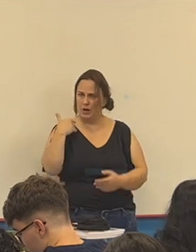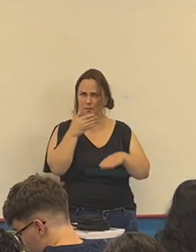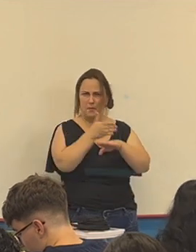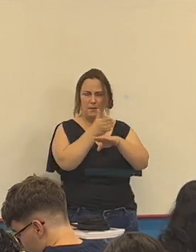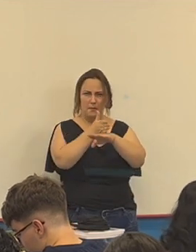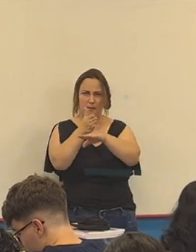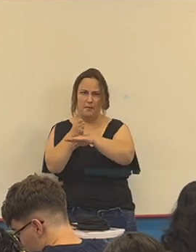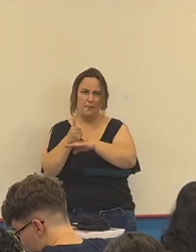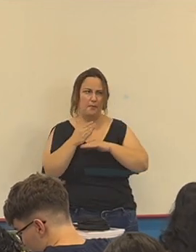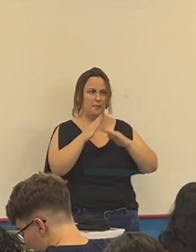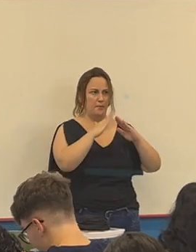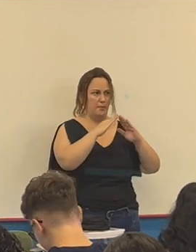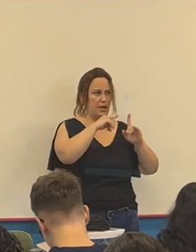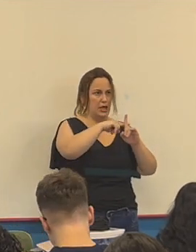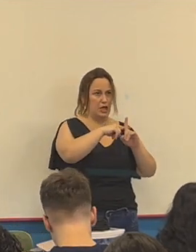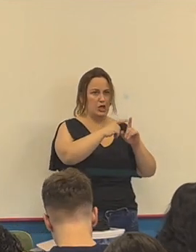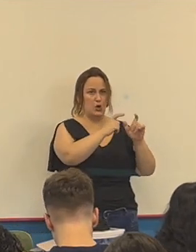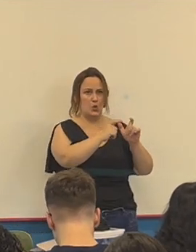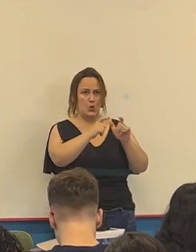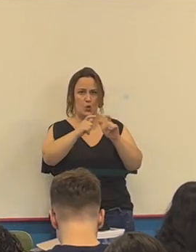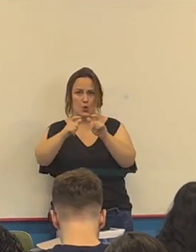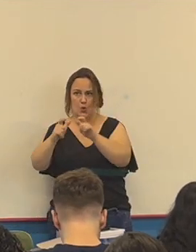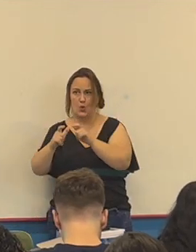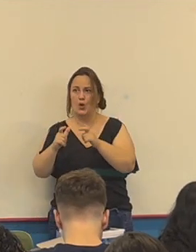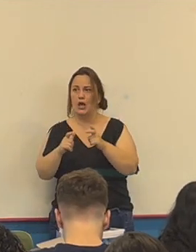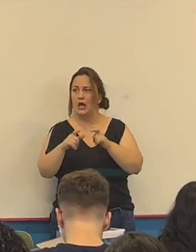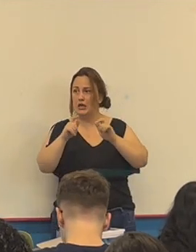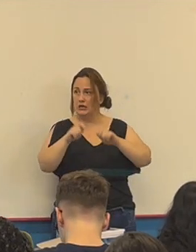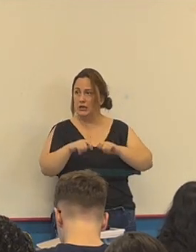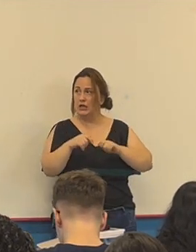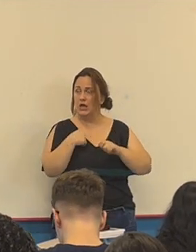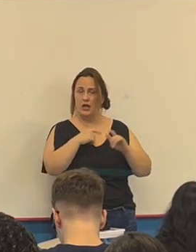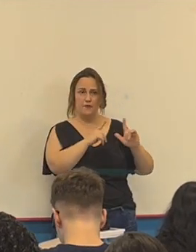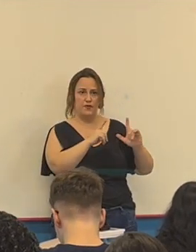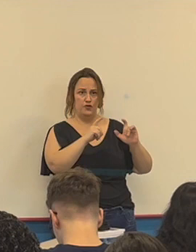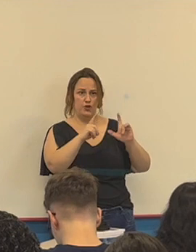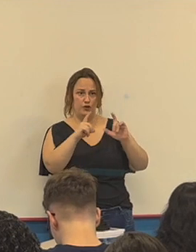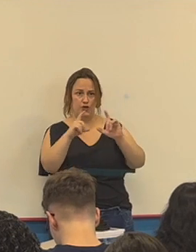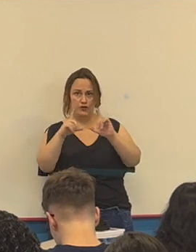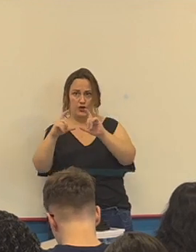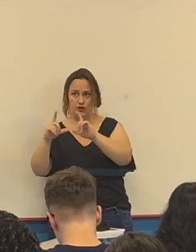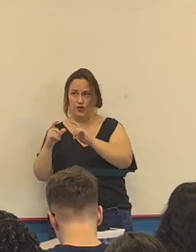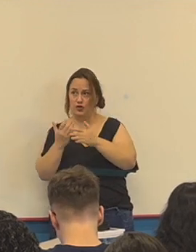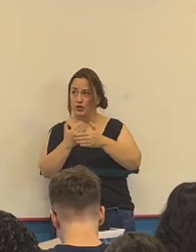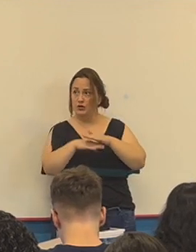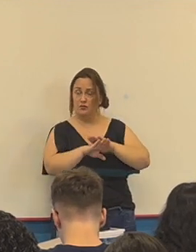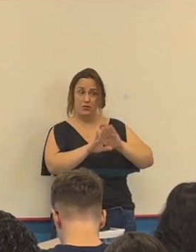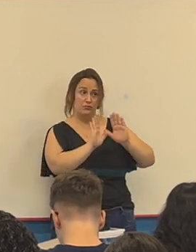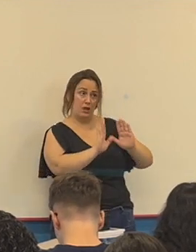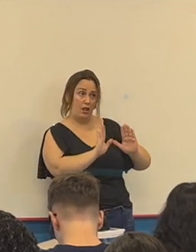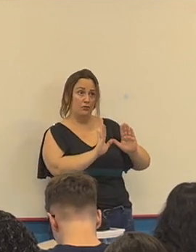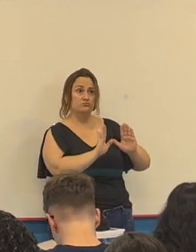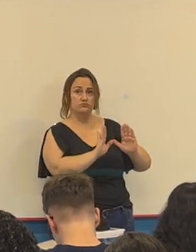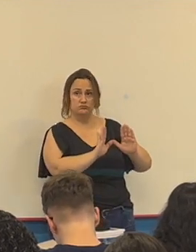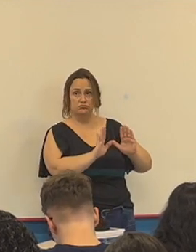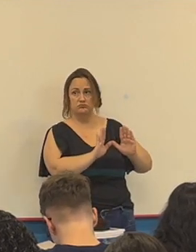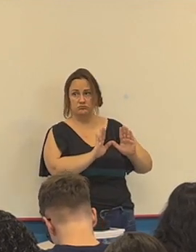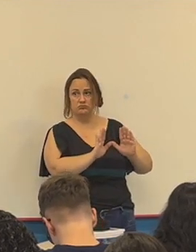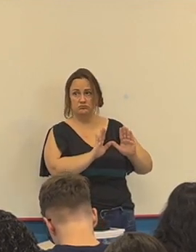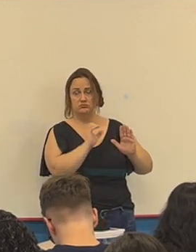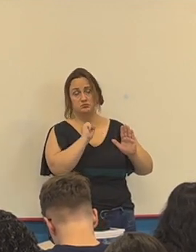fui em todas as igrejas, todos os locais possíveis e tirei foto de tudo, arquivei e aquilo está lá no